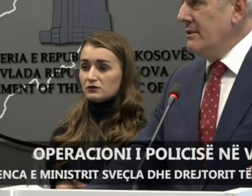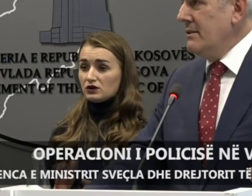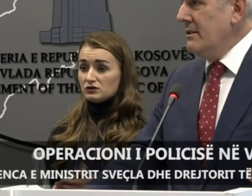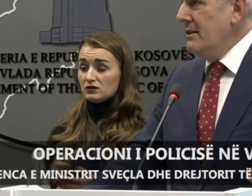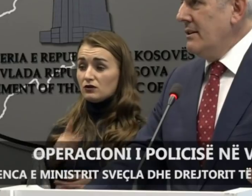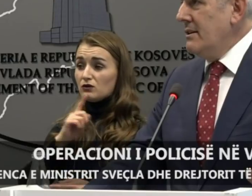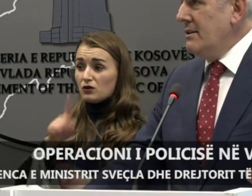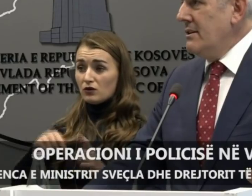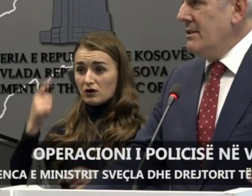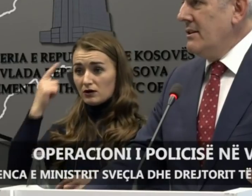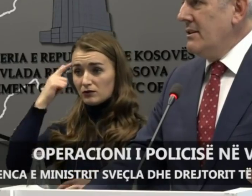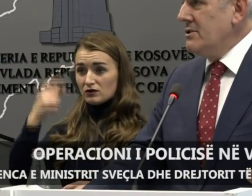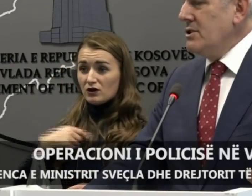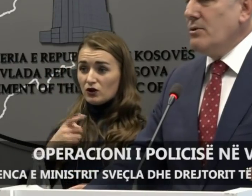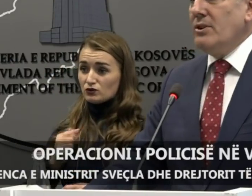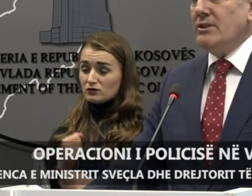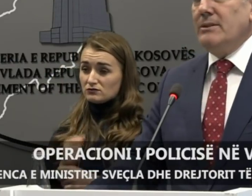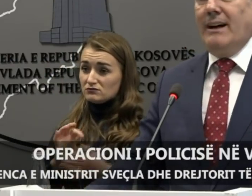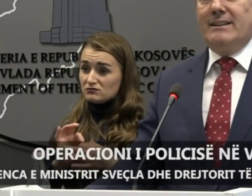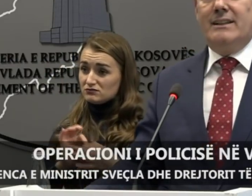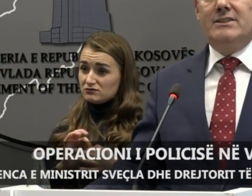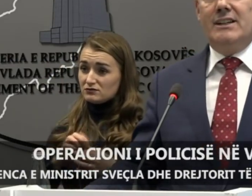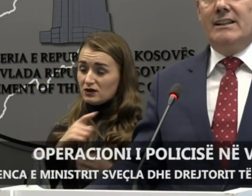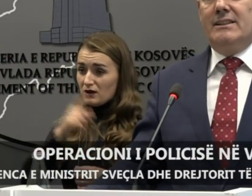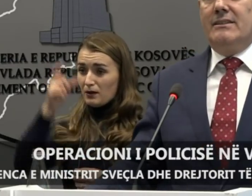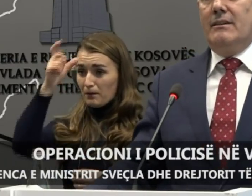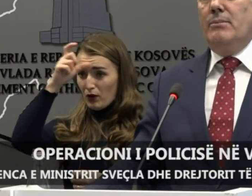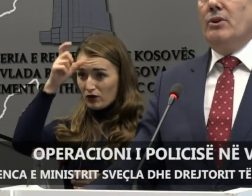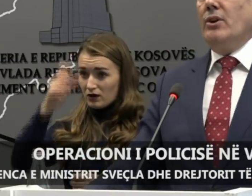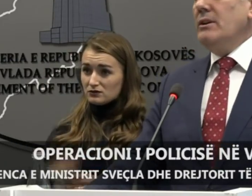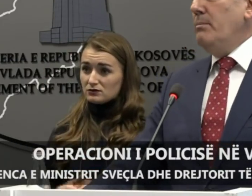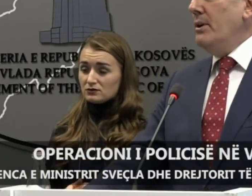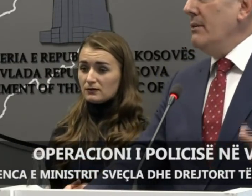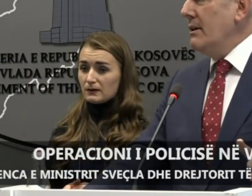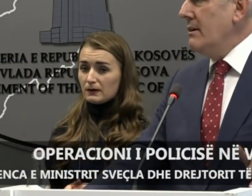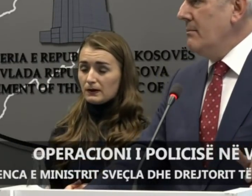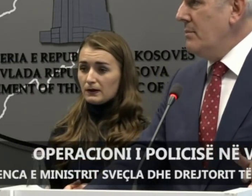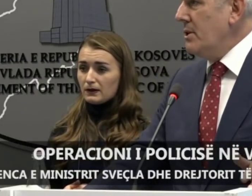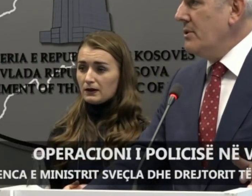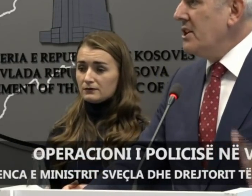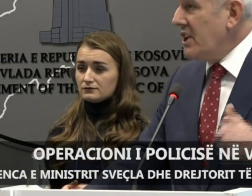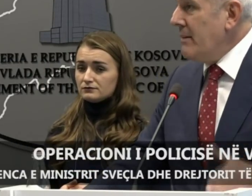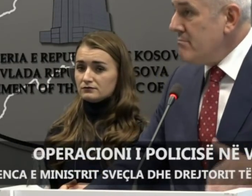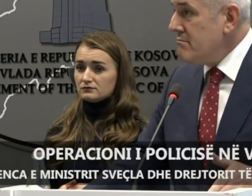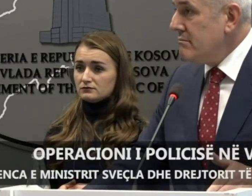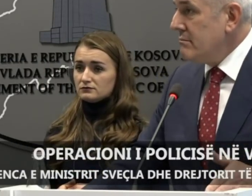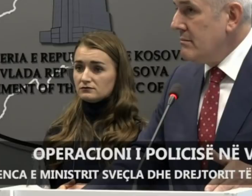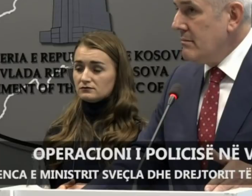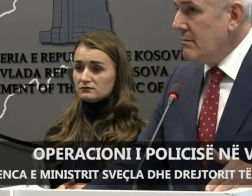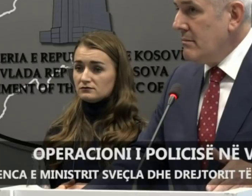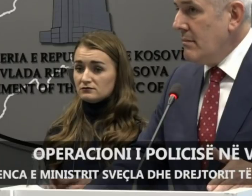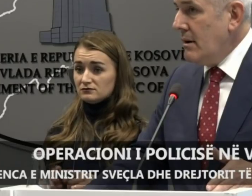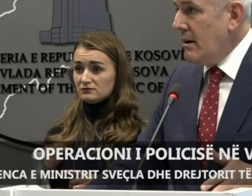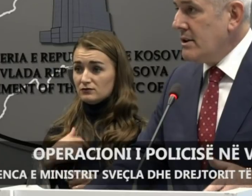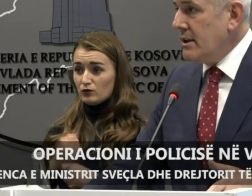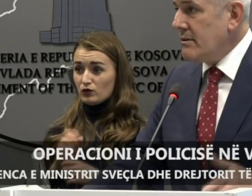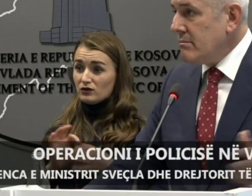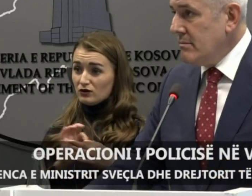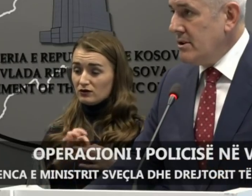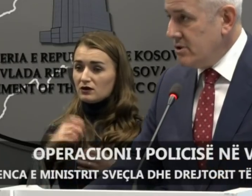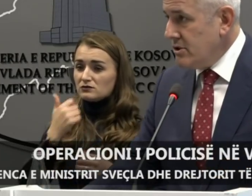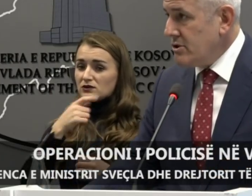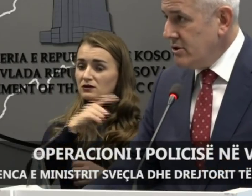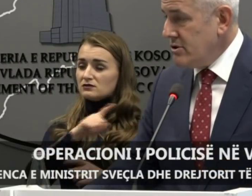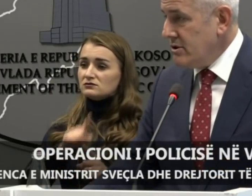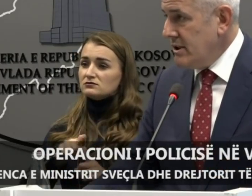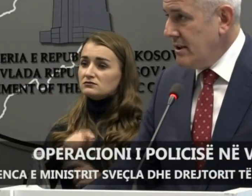Beogradin, që të godasim ata të cilët Beogradi poj mbron në Krim, atër